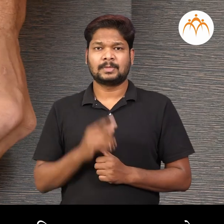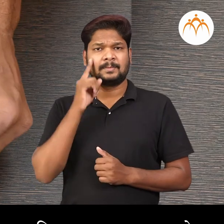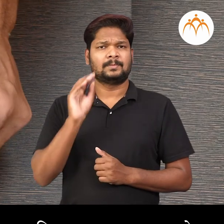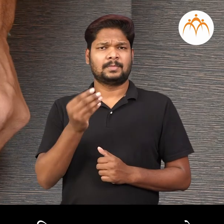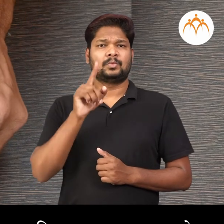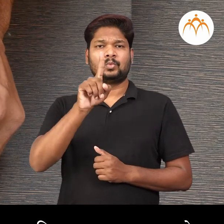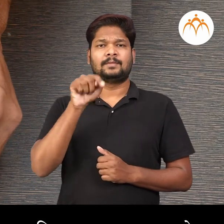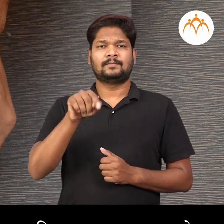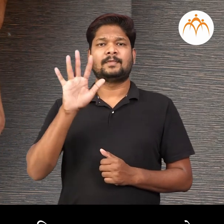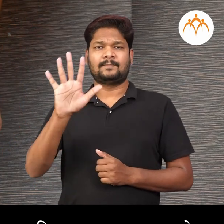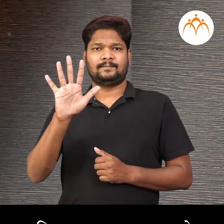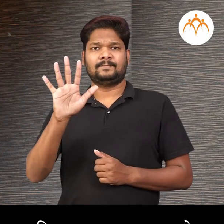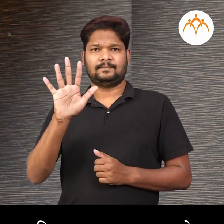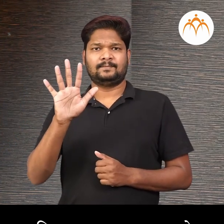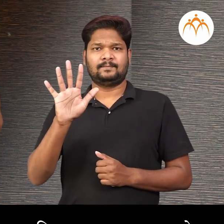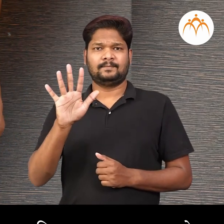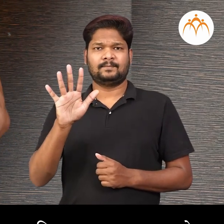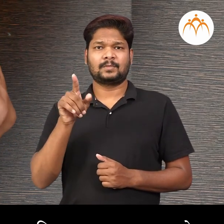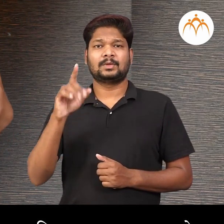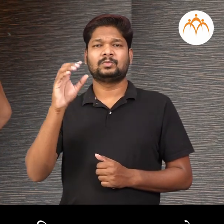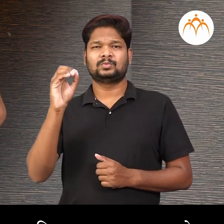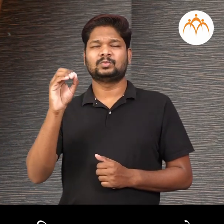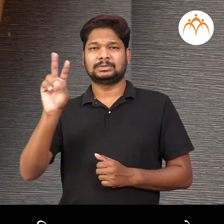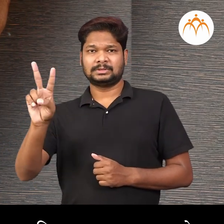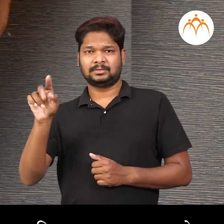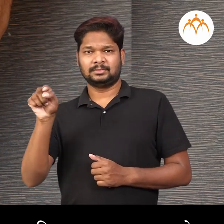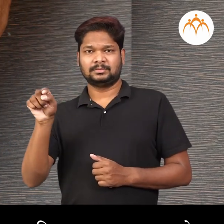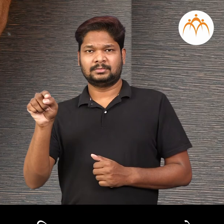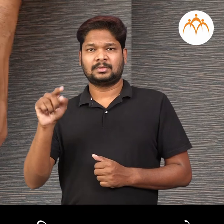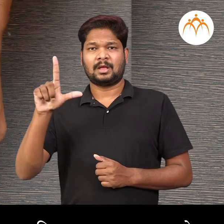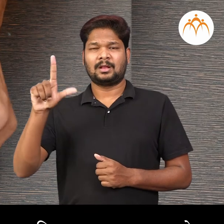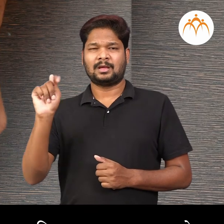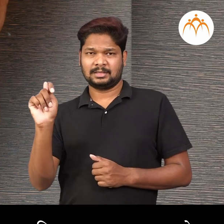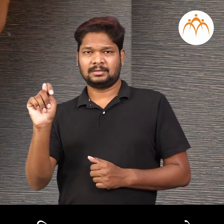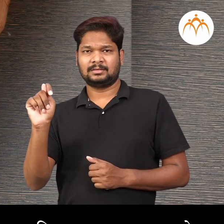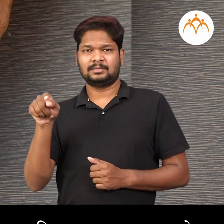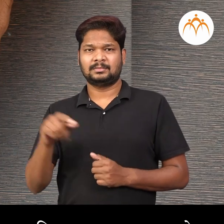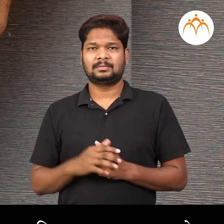एक पूर्ण पाठ उल्टा विद्युत